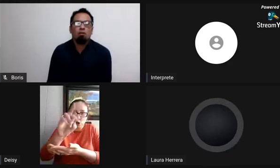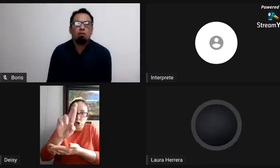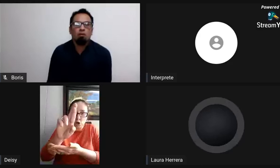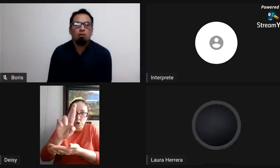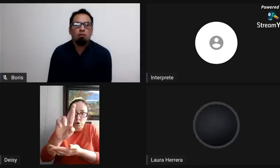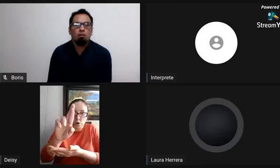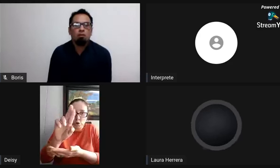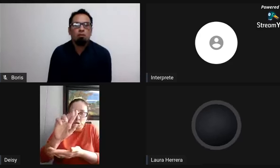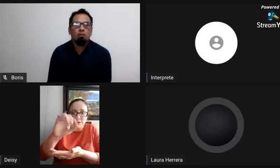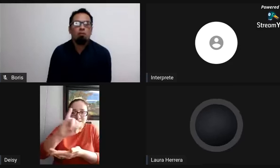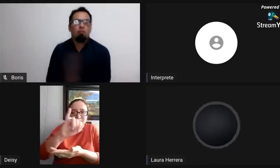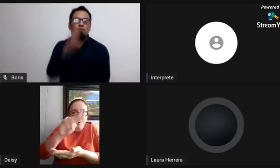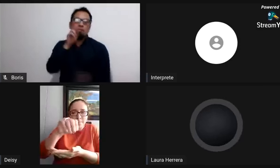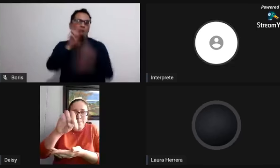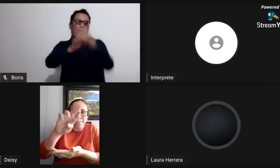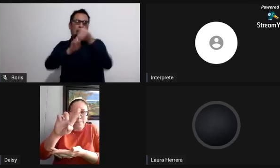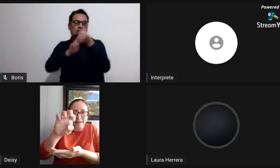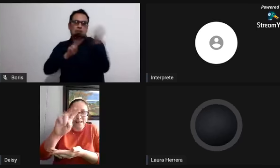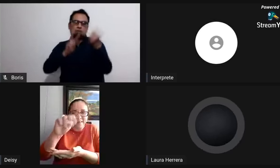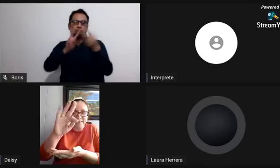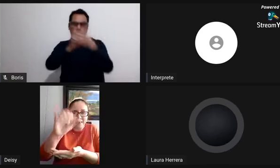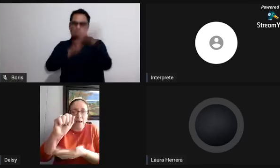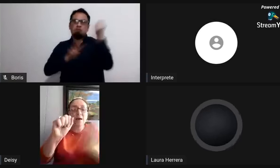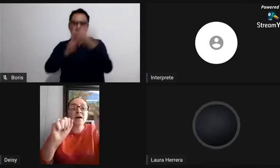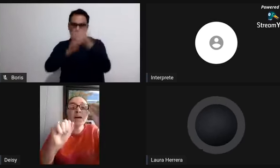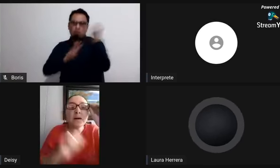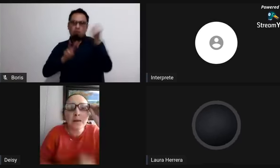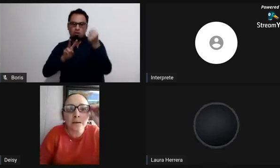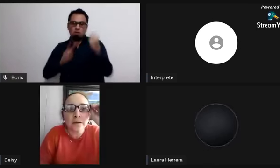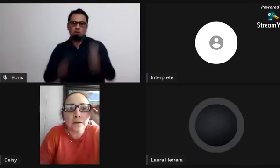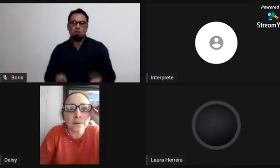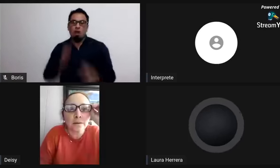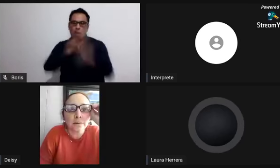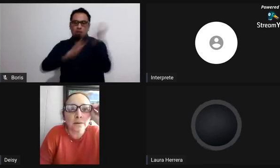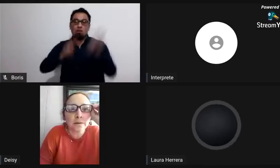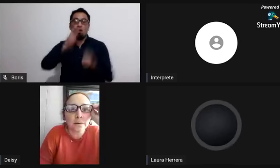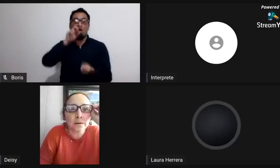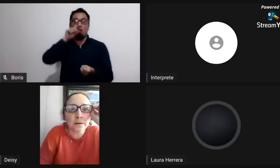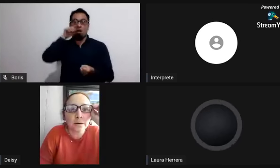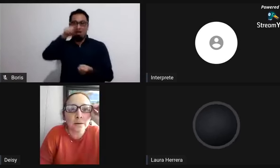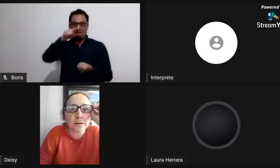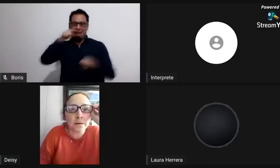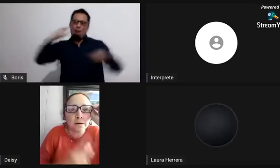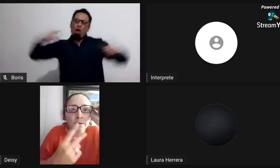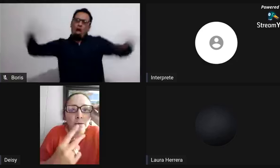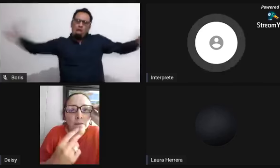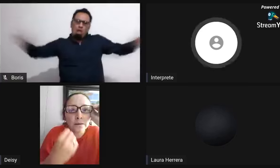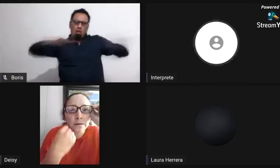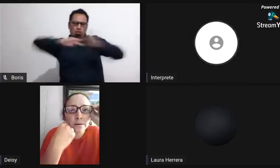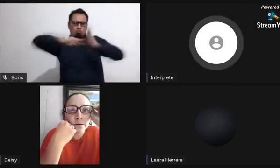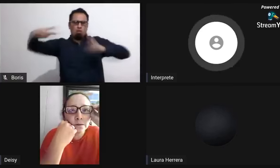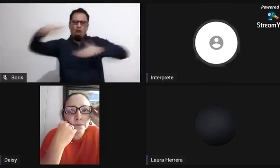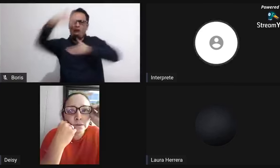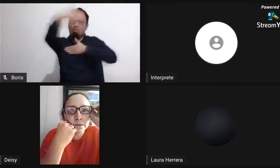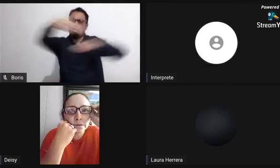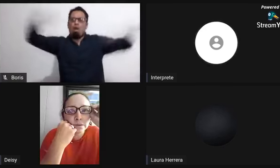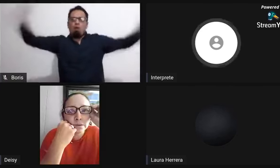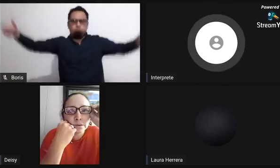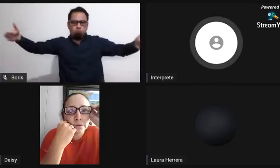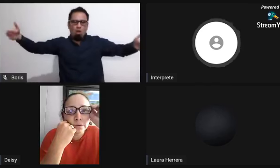ya existía la imprenta o se utilizaba la tinta con plumas como anteriormente. Ambas, ambas. Digamos